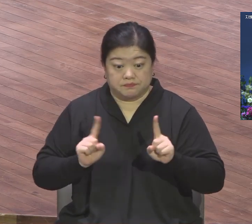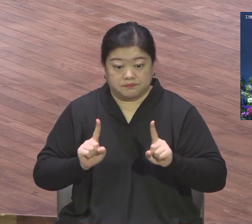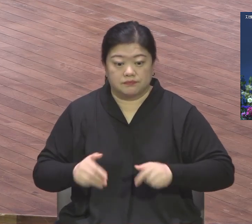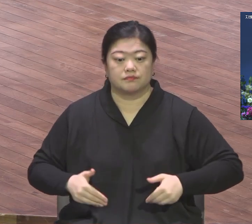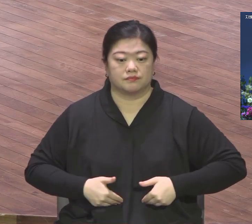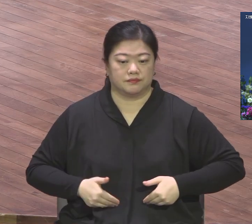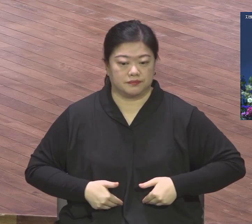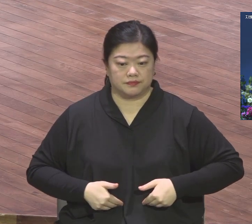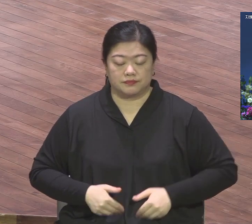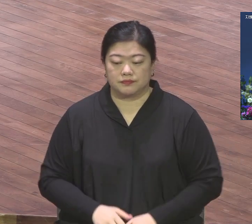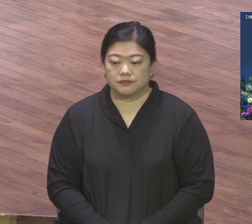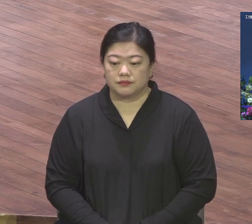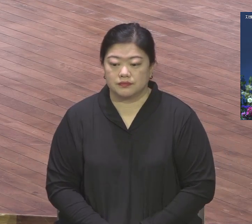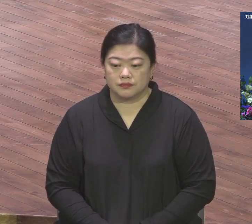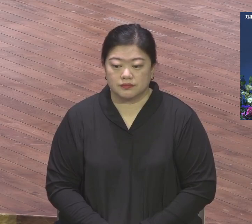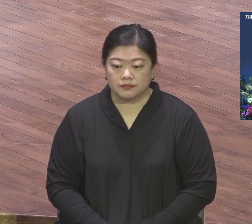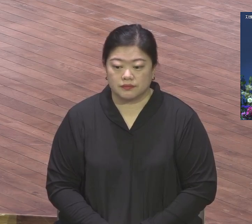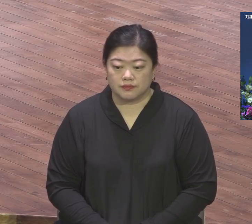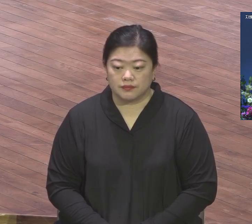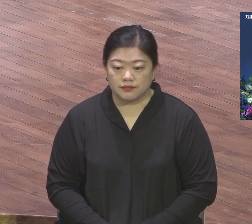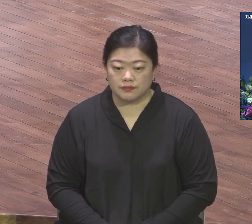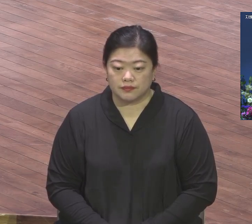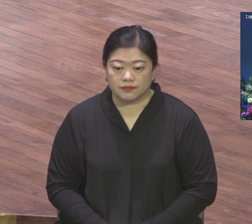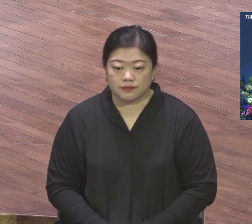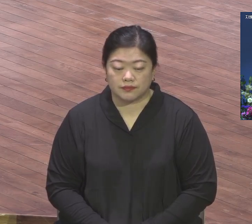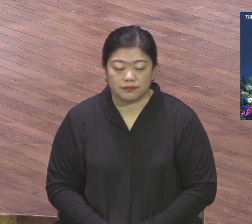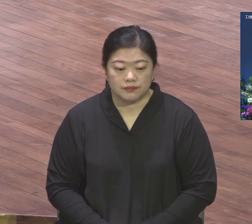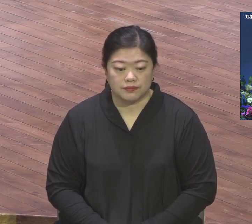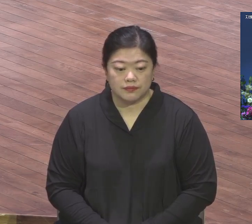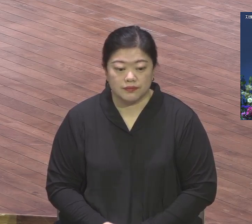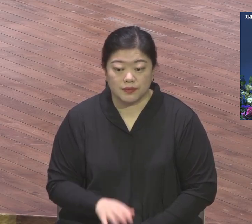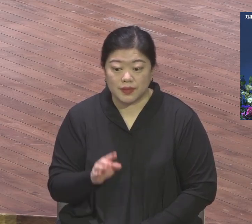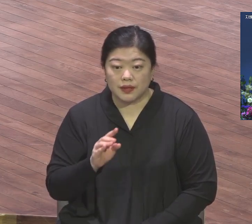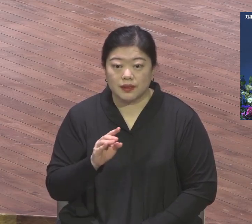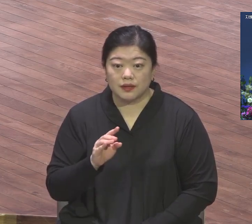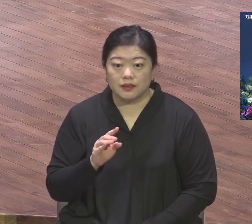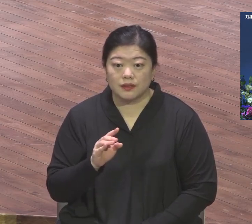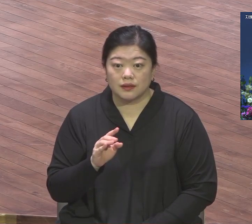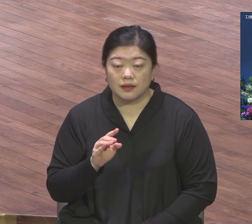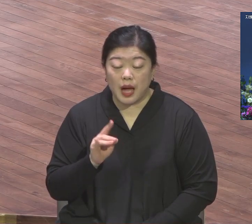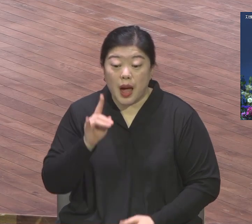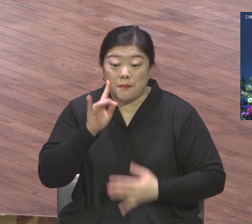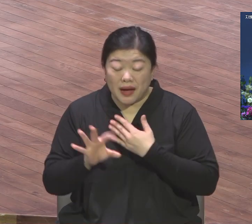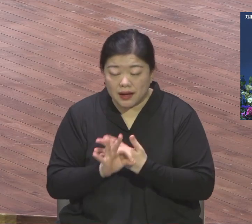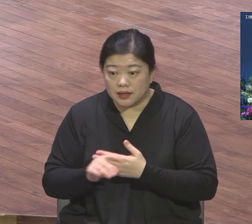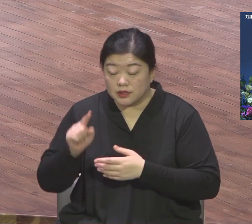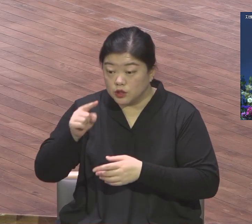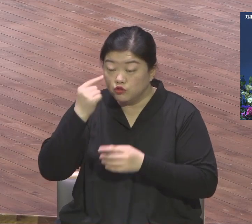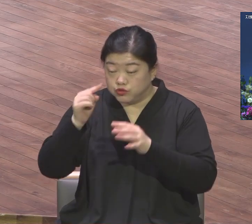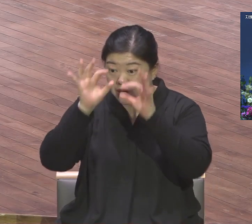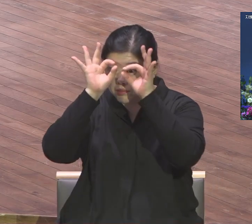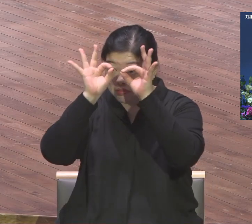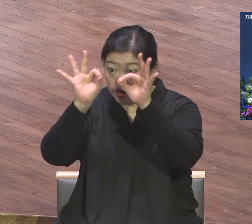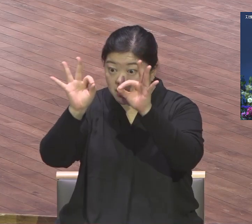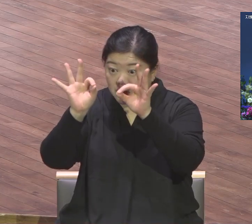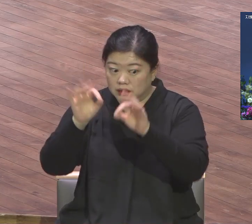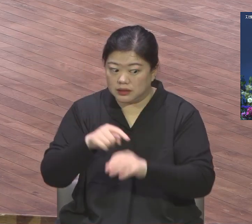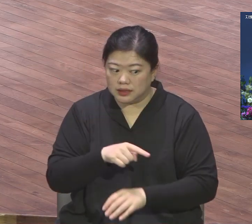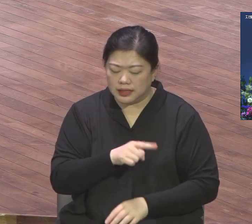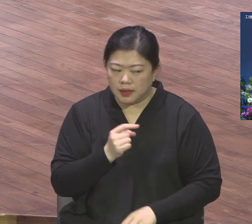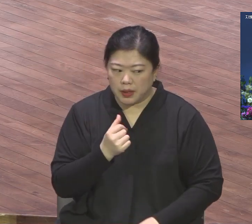마음이 나쁜 생각이 들고 나쁜 짓을 할 마음을 먹으면 나쁜 짓을 하는 나쁜 결과이기